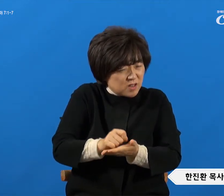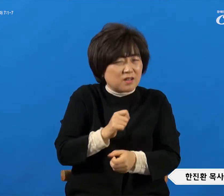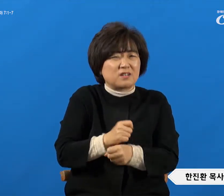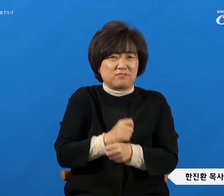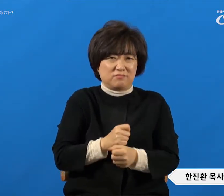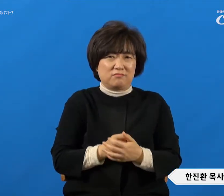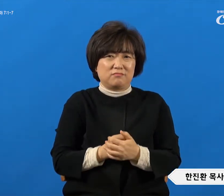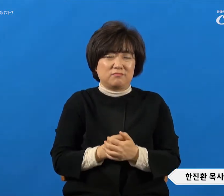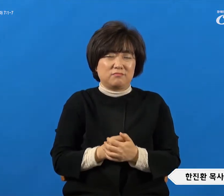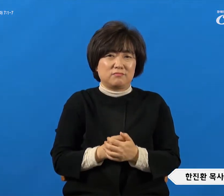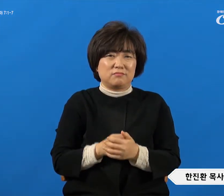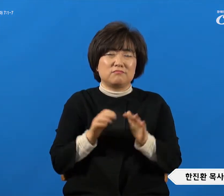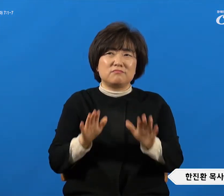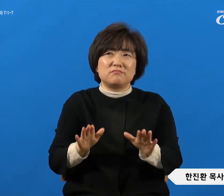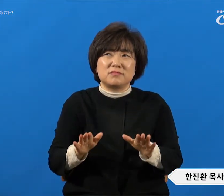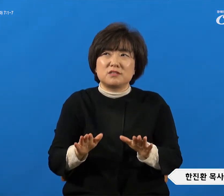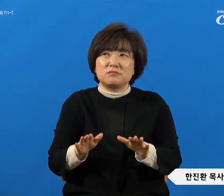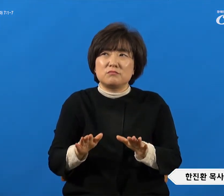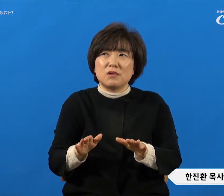목사님이 할 말이 없더랍니다.